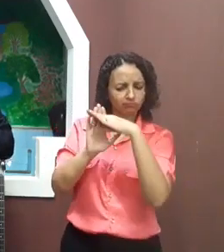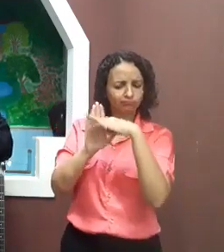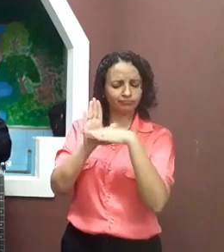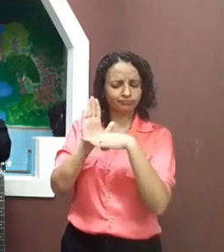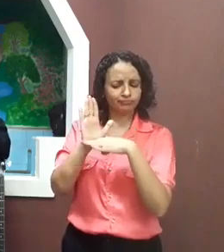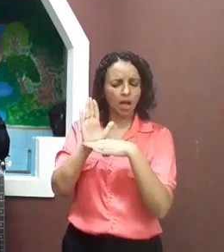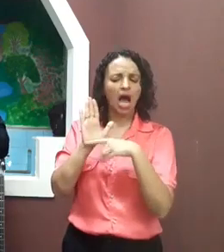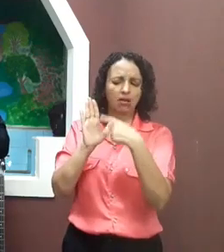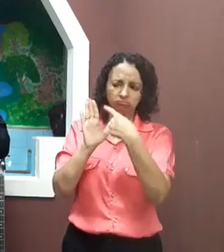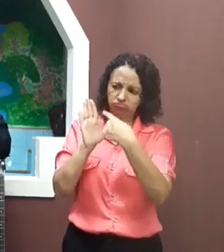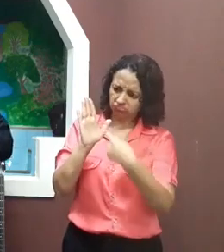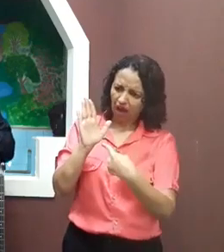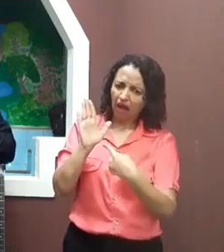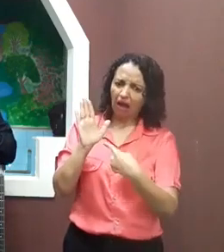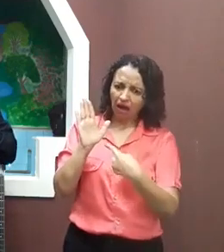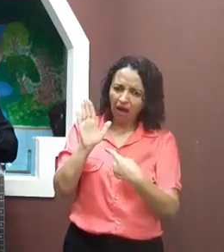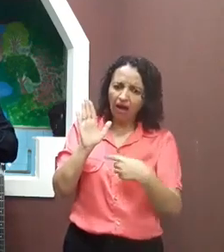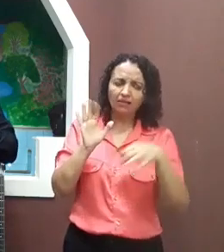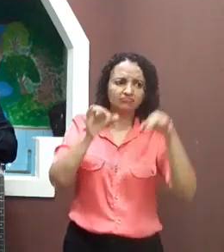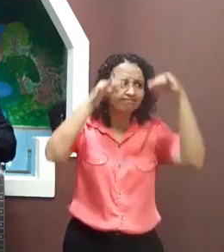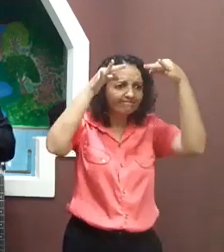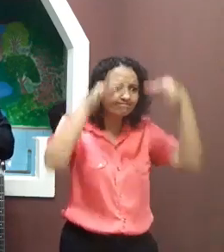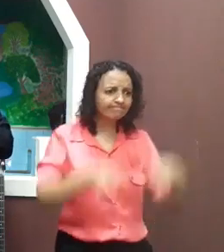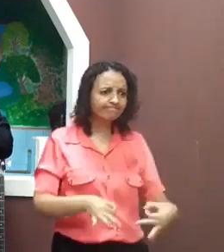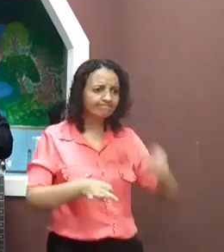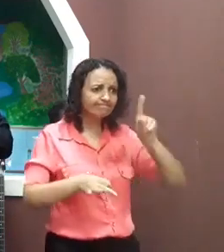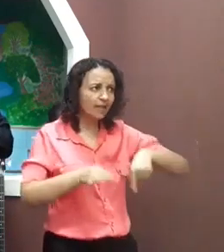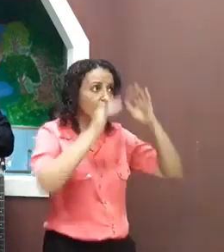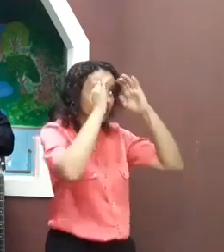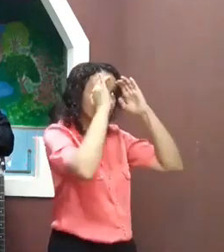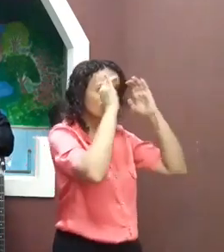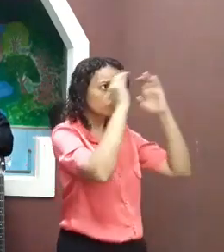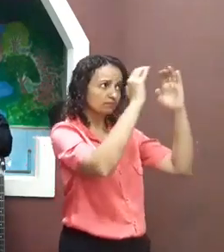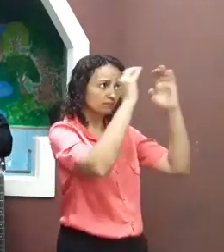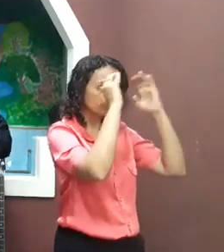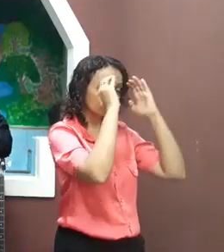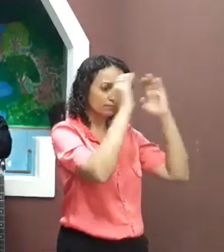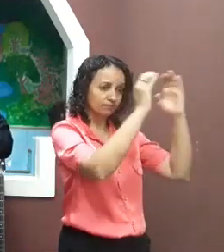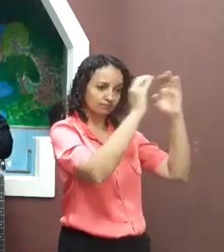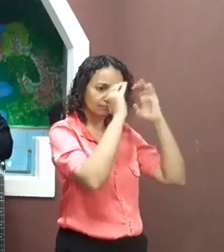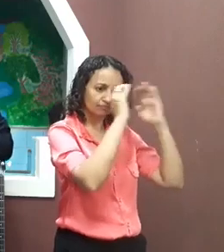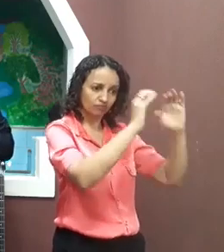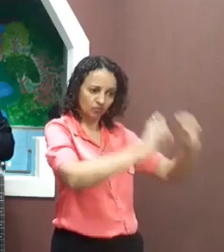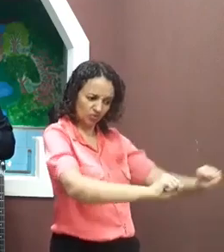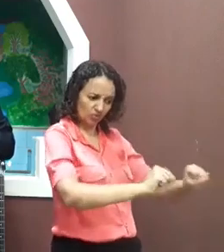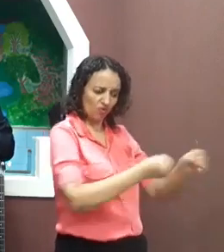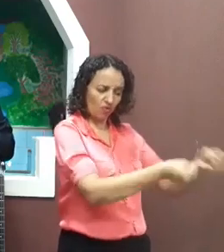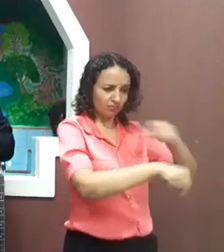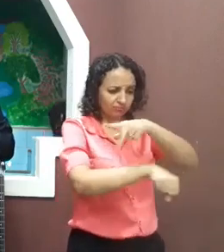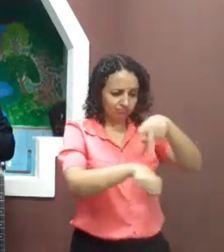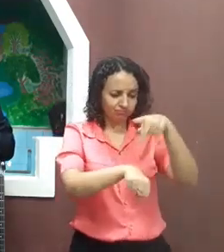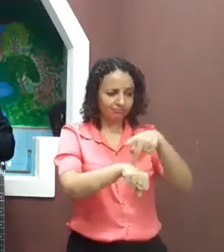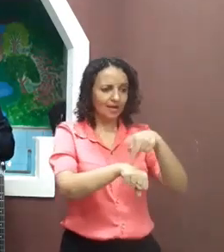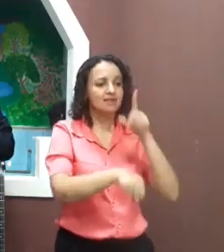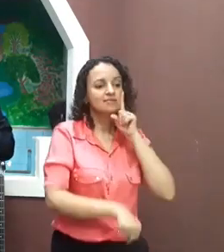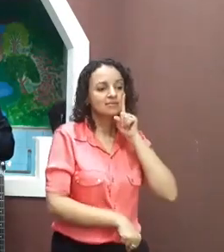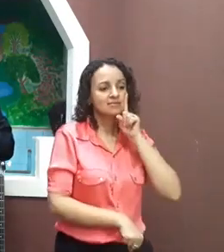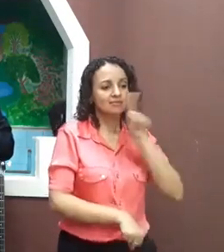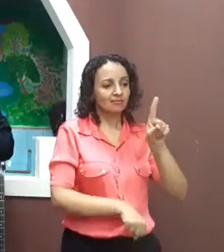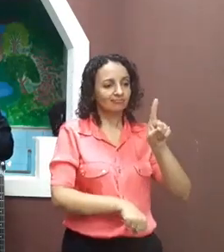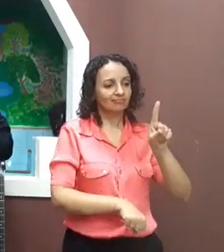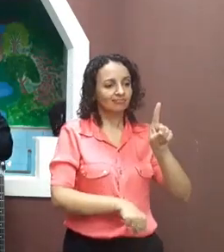Não estou falando pegar as leis dele, estou falando pegar os princípios que sustentaram essa nação, que são princípios